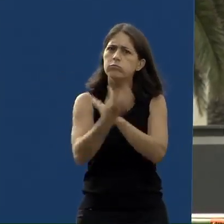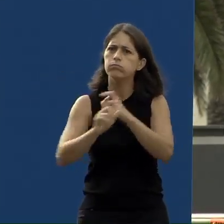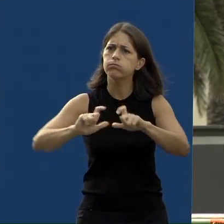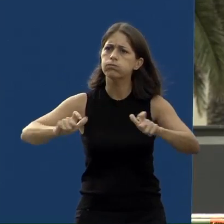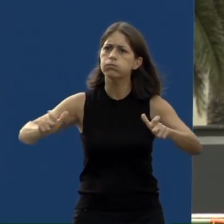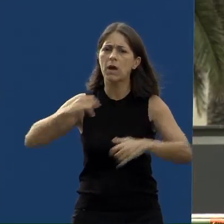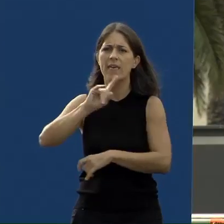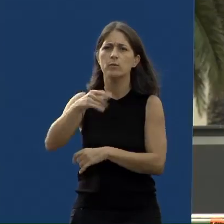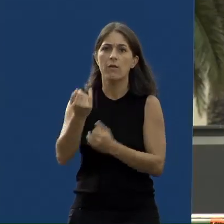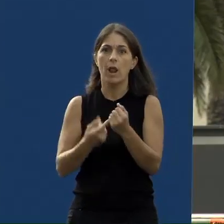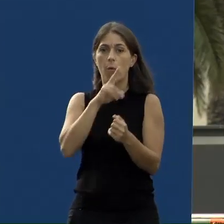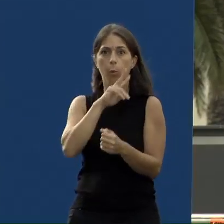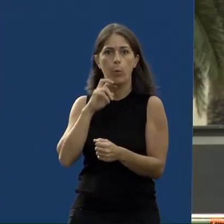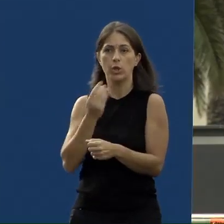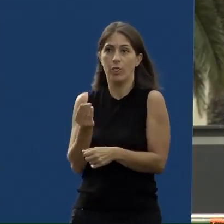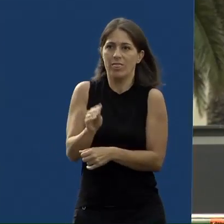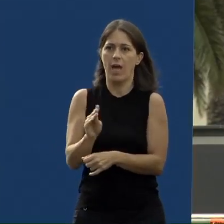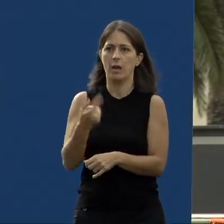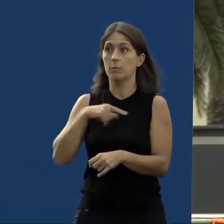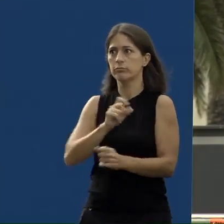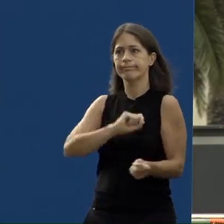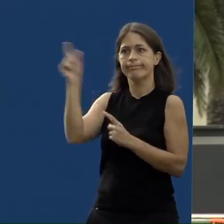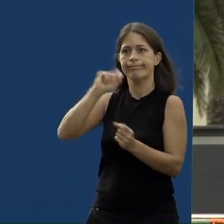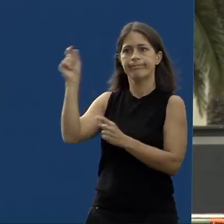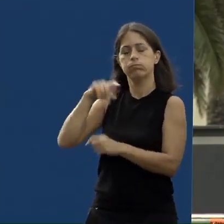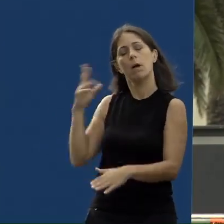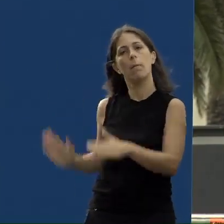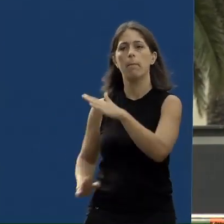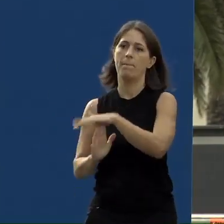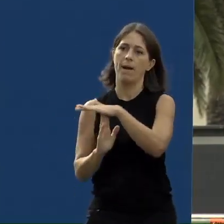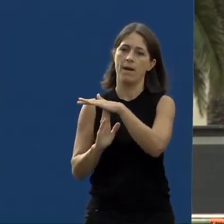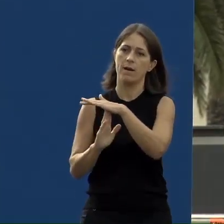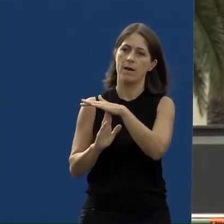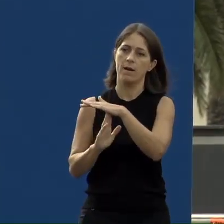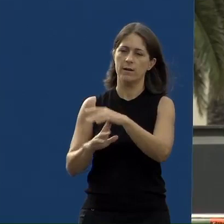maior valor engadido e non teñamos que seguir emigrando como nos levan condenados nos últimos anos.